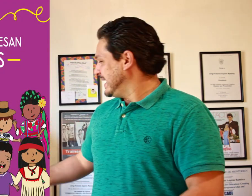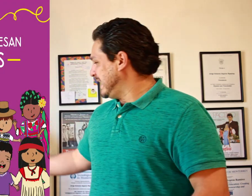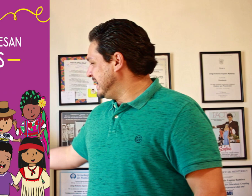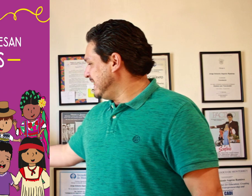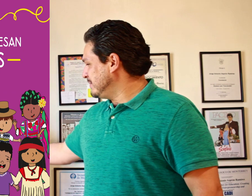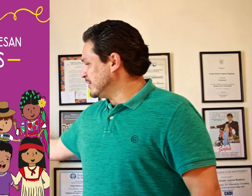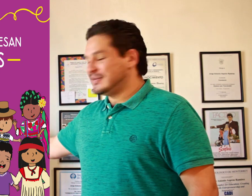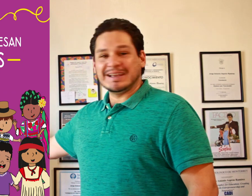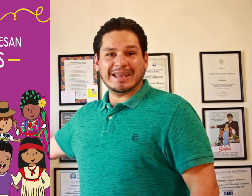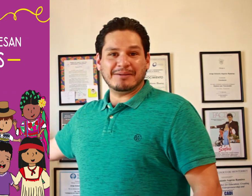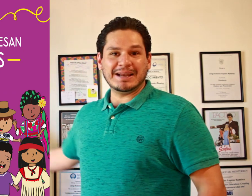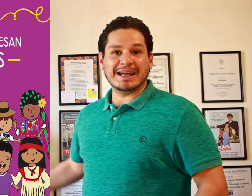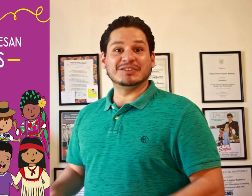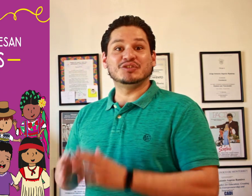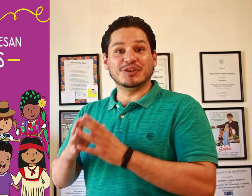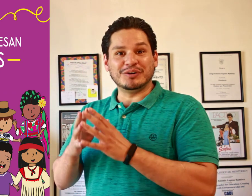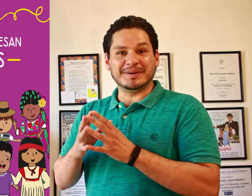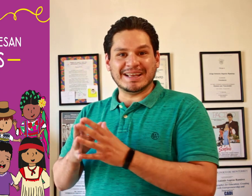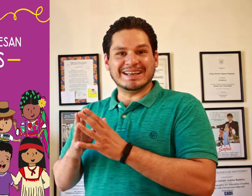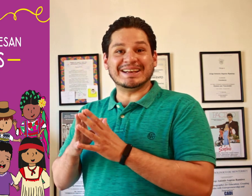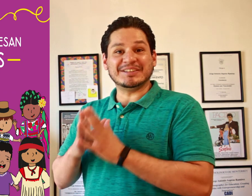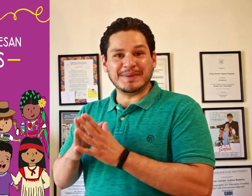el libro que habla sobre respeto.